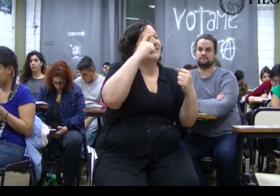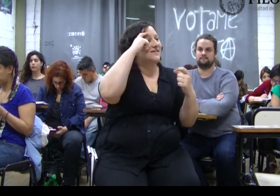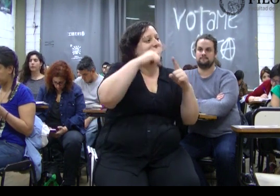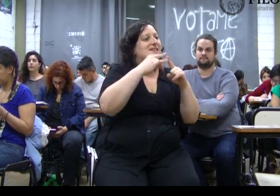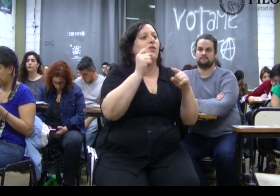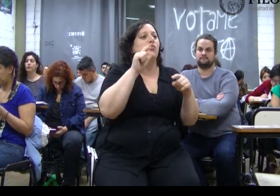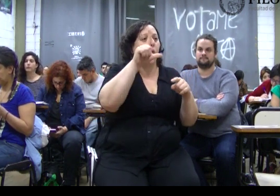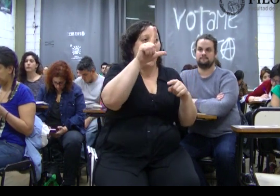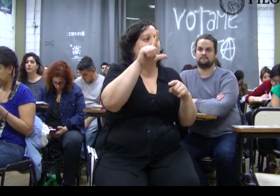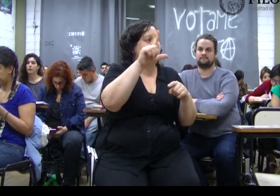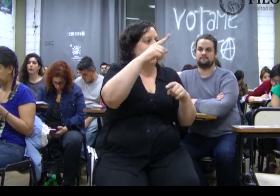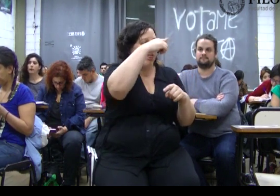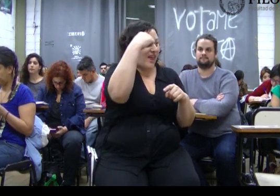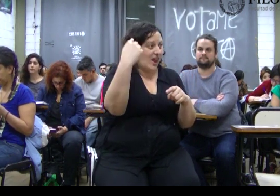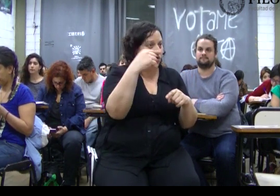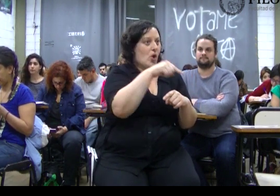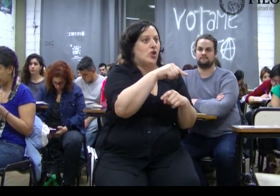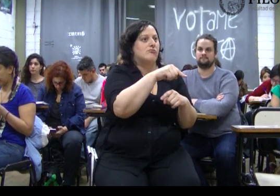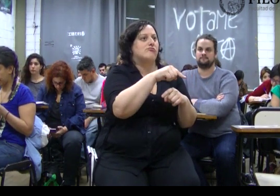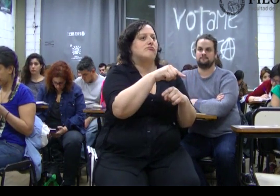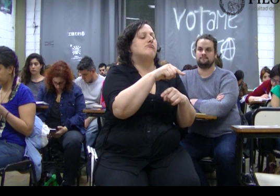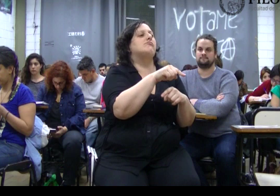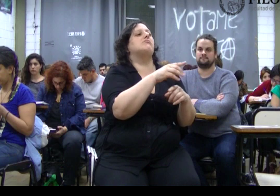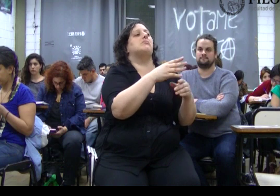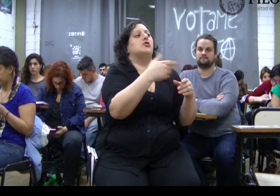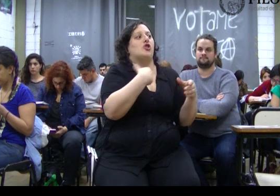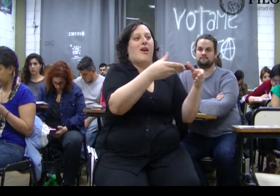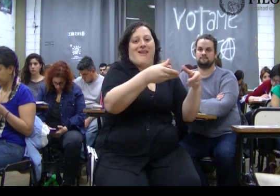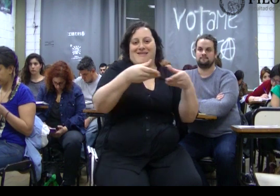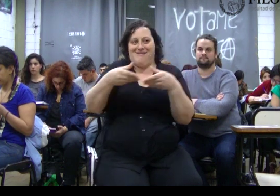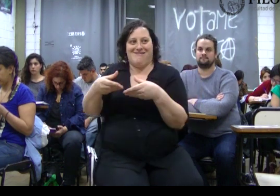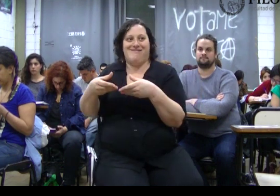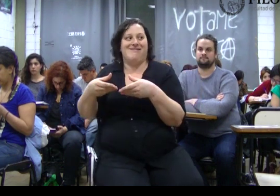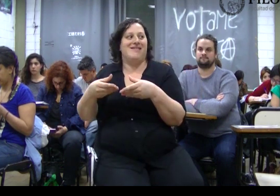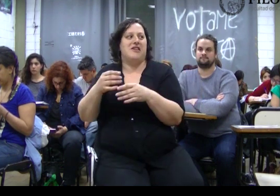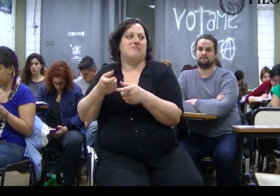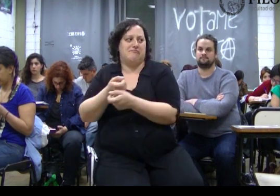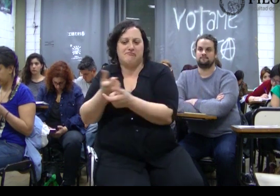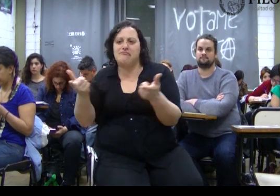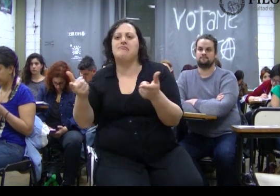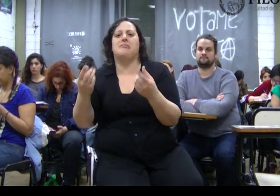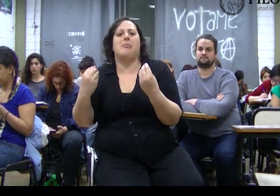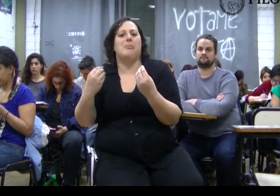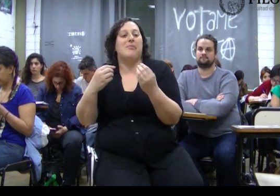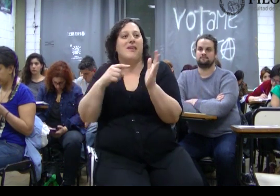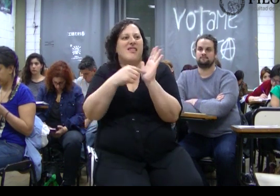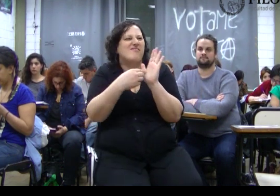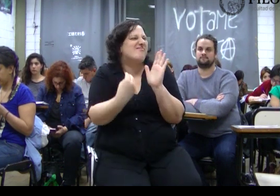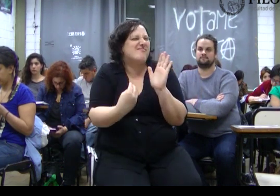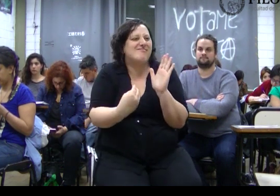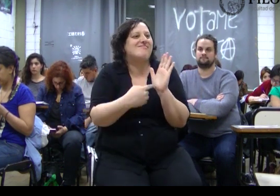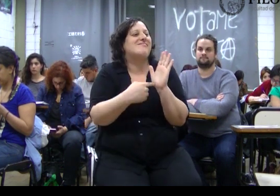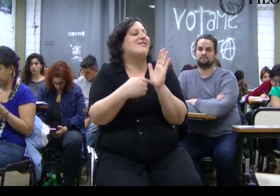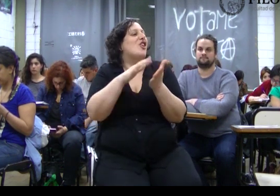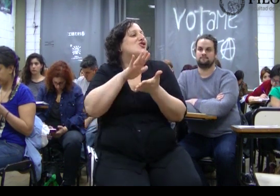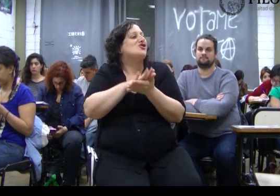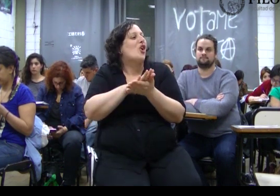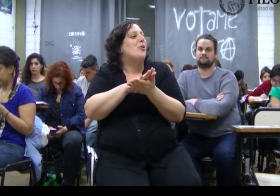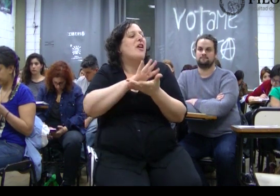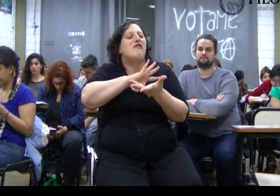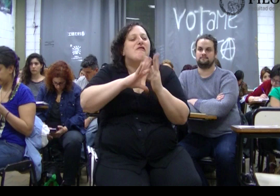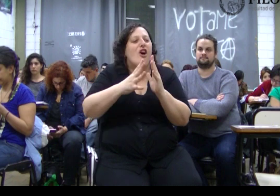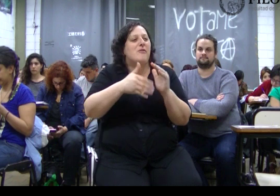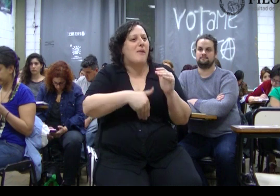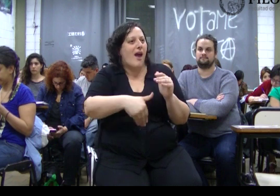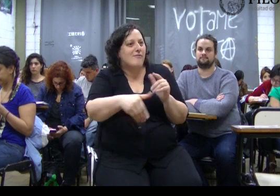Nación, donde se explican los métodos anticonceptivos. Esa explicación está en el